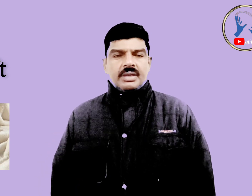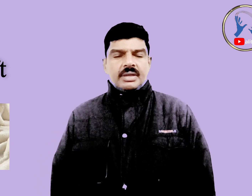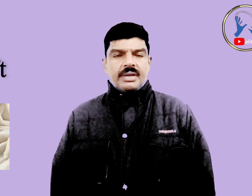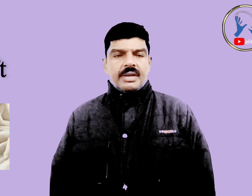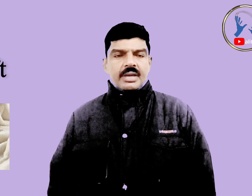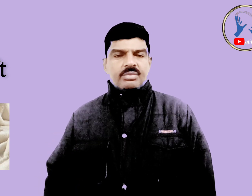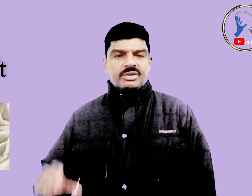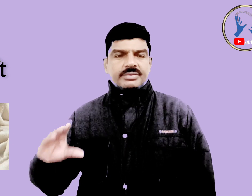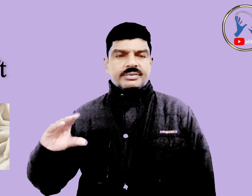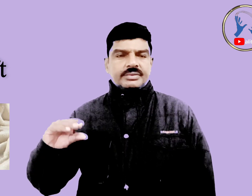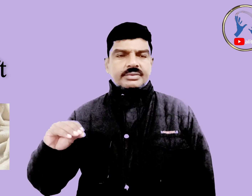नर्म।